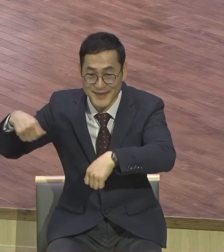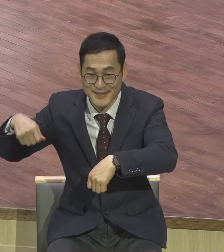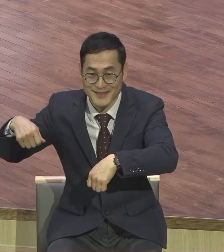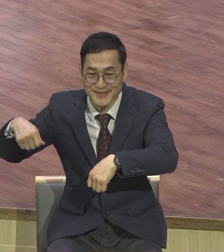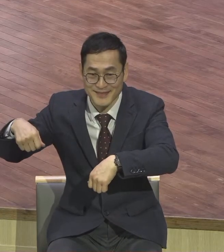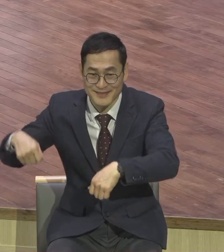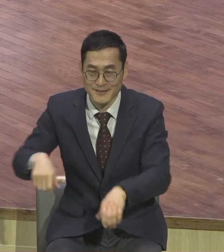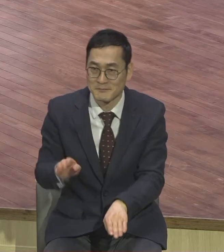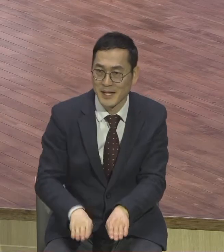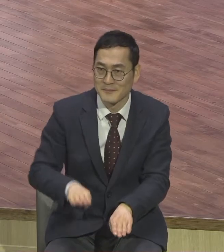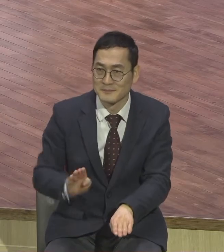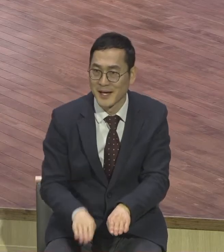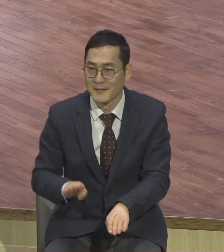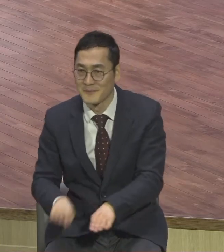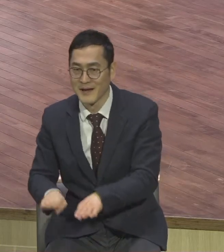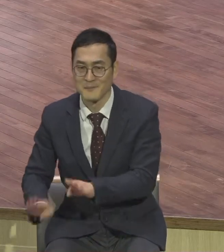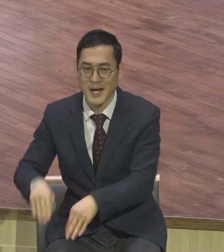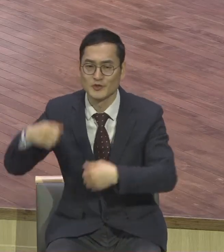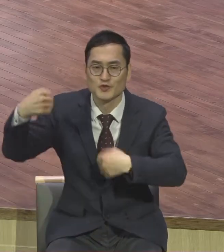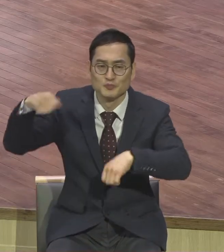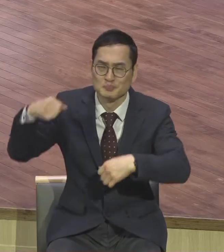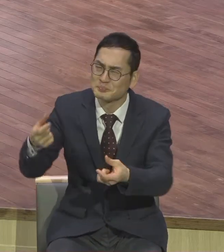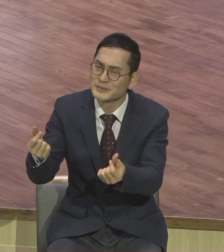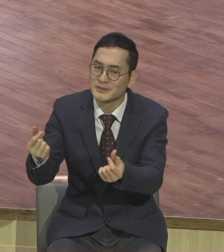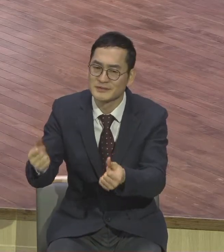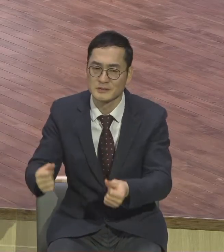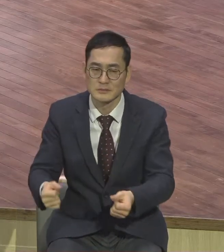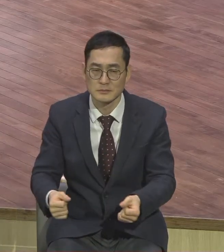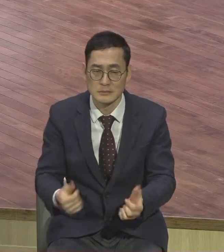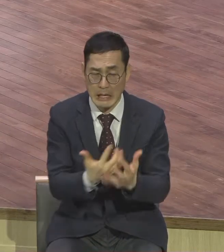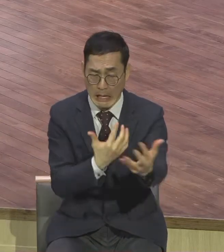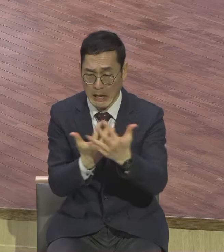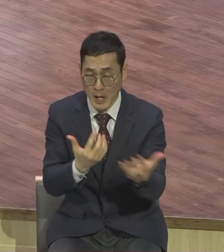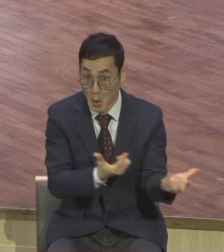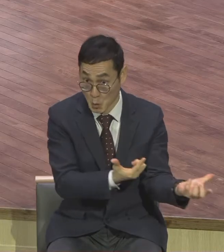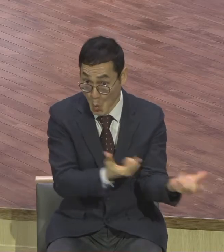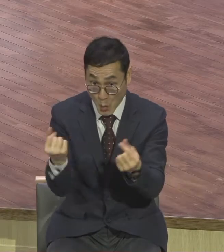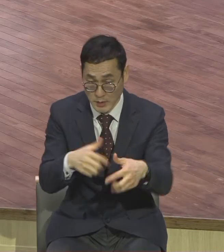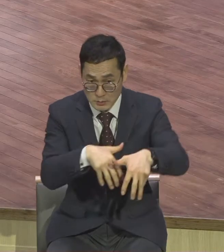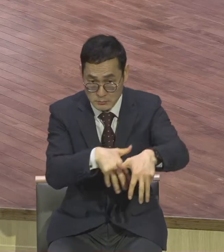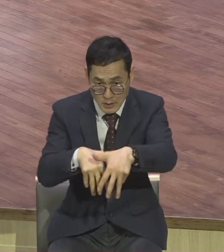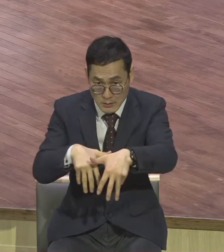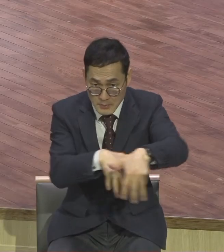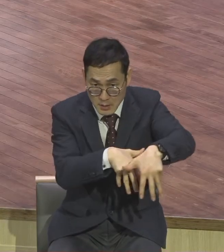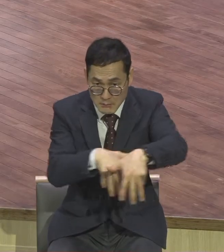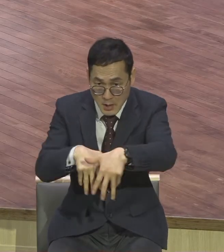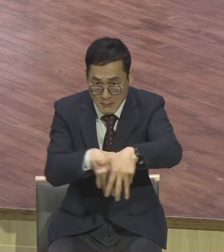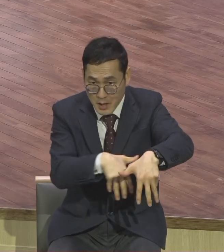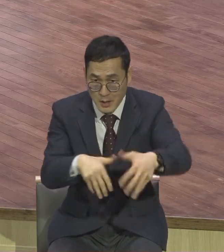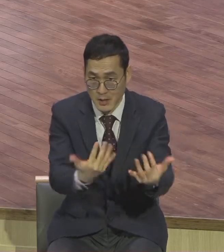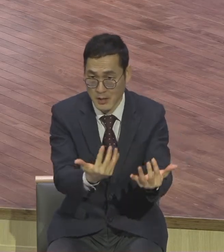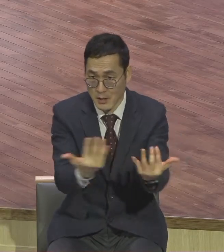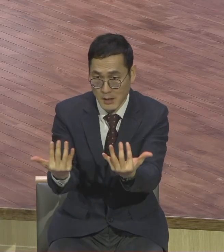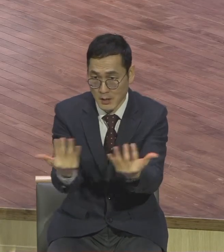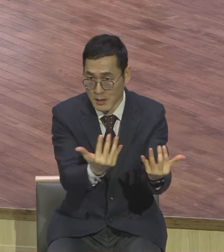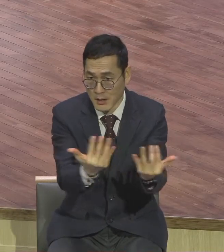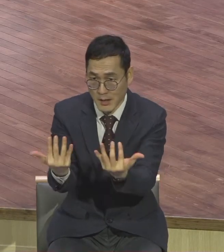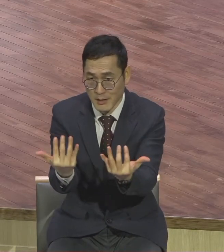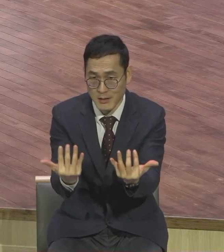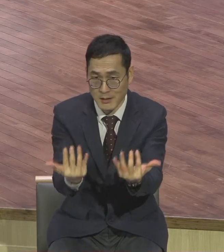그것처럼 따다다다다다 하는데 수천 명이 똑같은 거예요. 줄을 앞뒤 좌우 옆줄을 해가